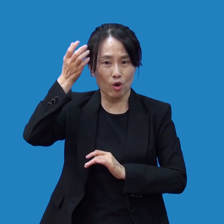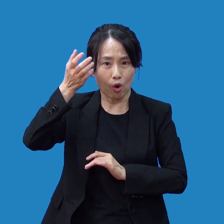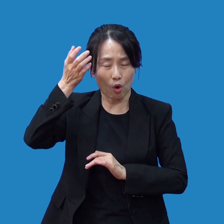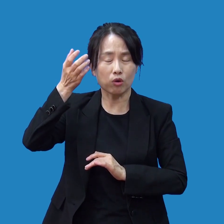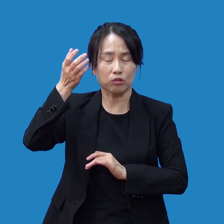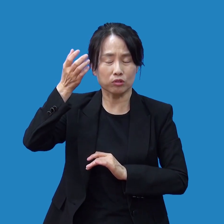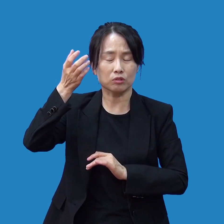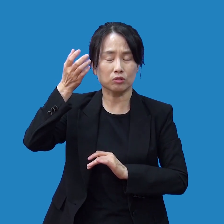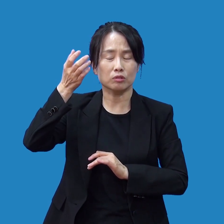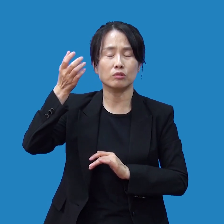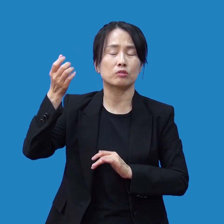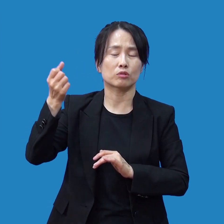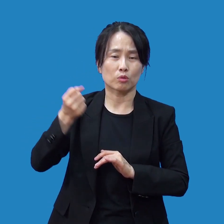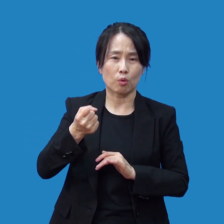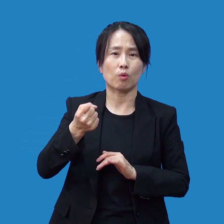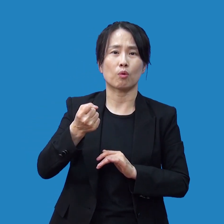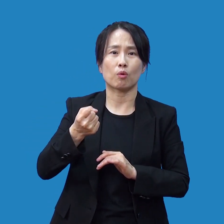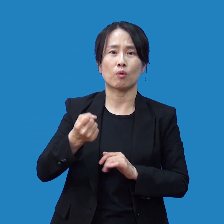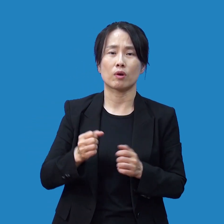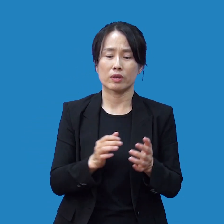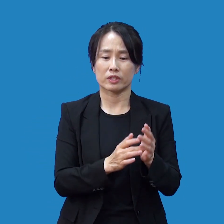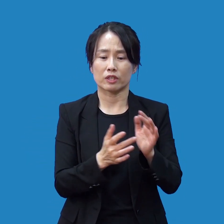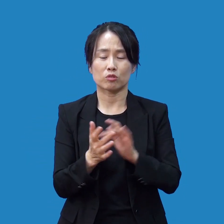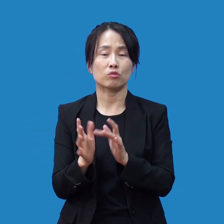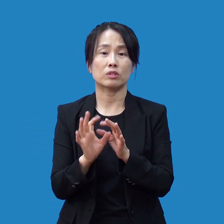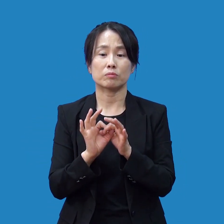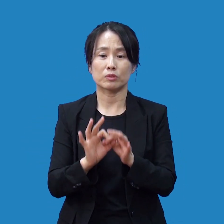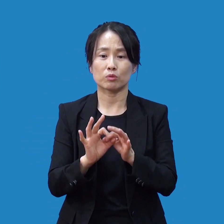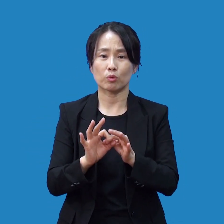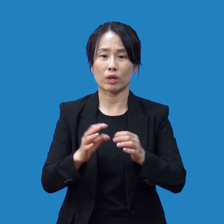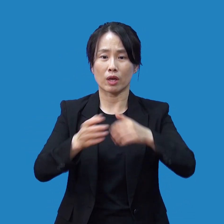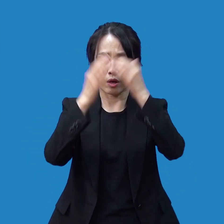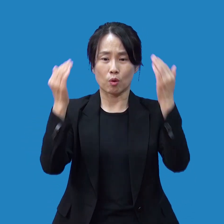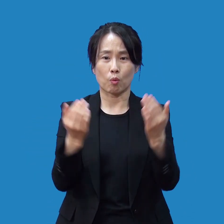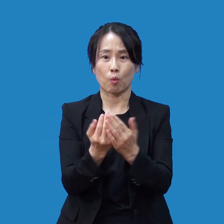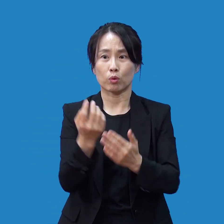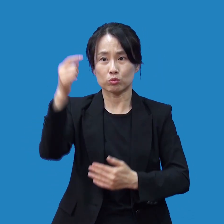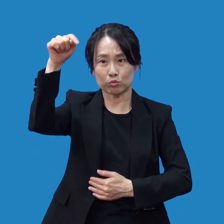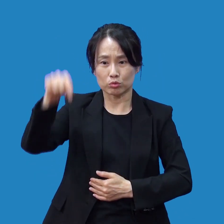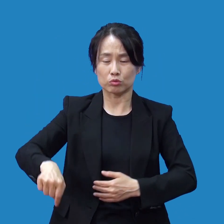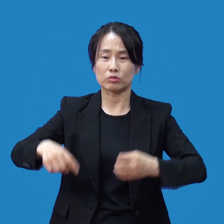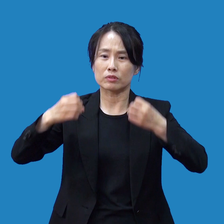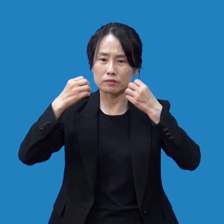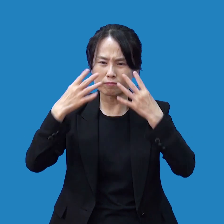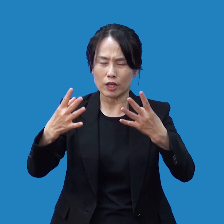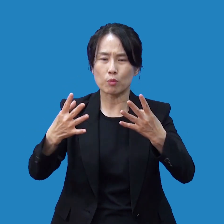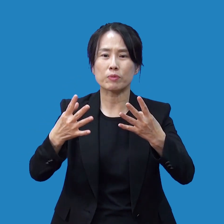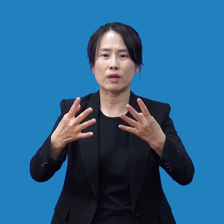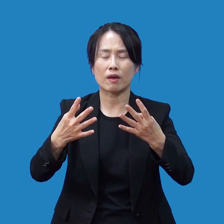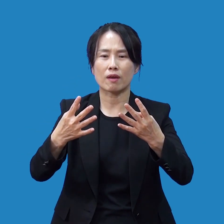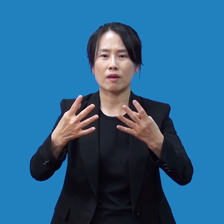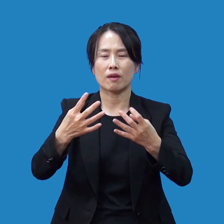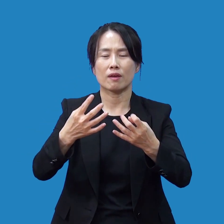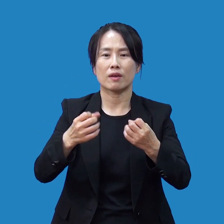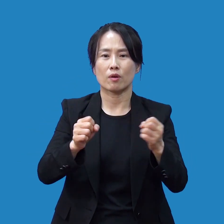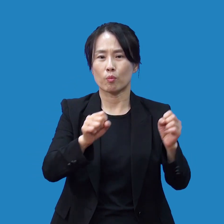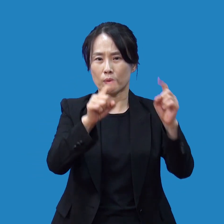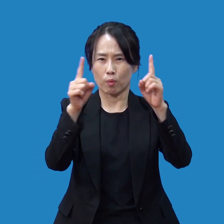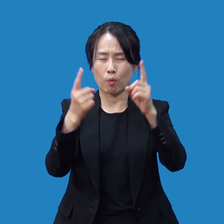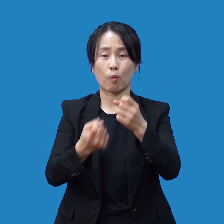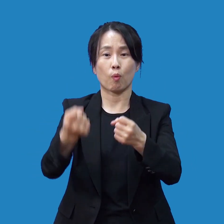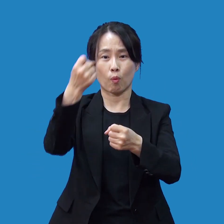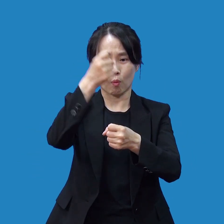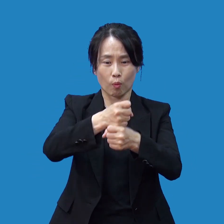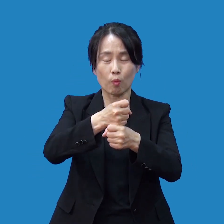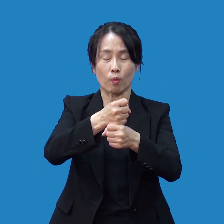성령님은 예수의 영으로서 이제 예수님을 통해 온 우주를 새롭게 재창조하고 회복하는 그 일의